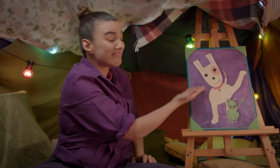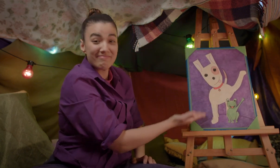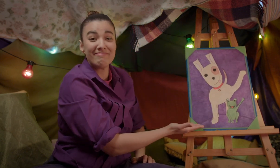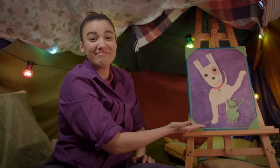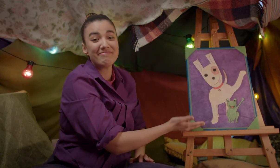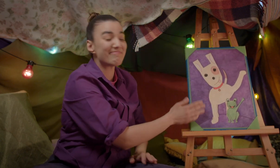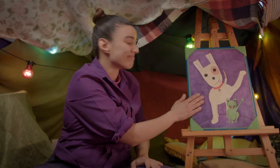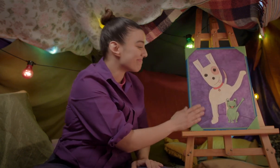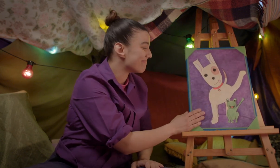Mm.